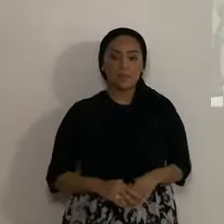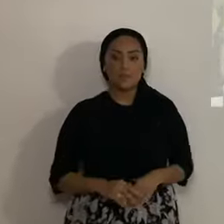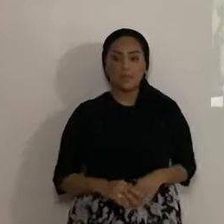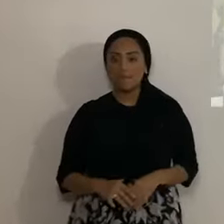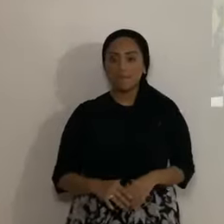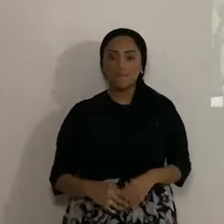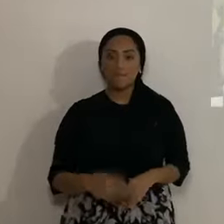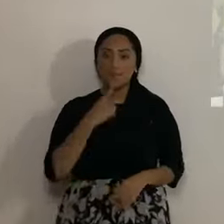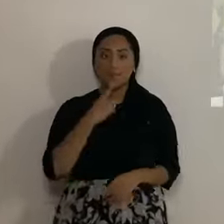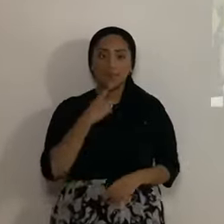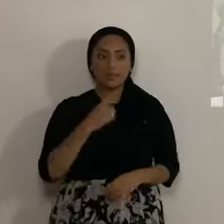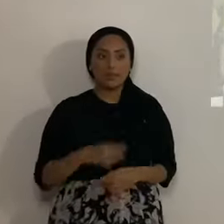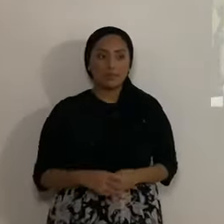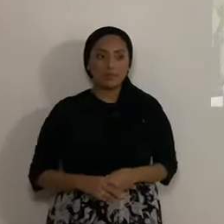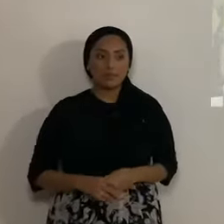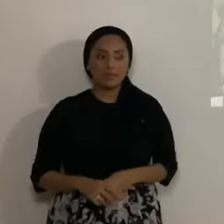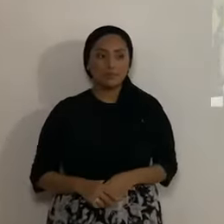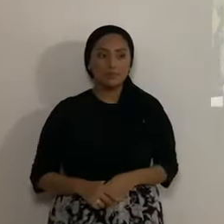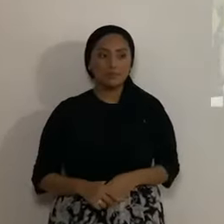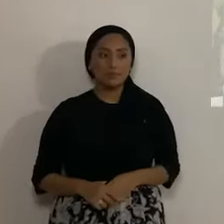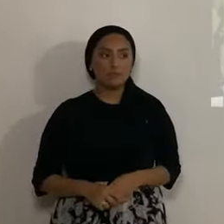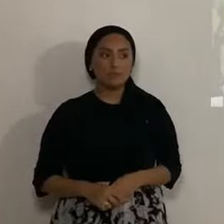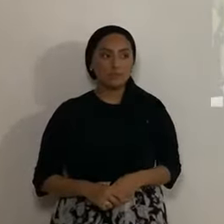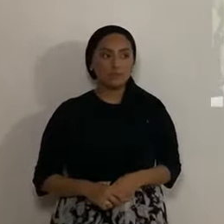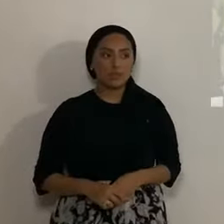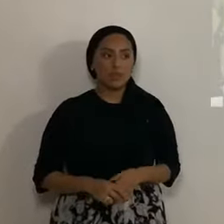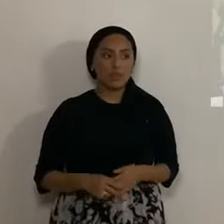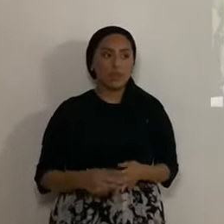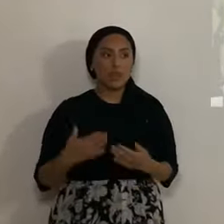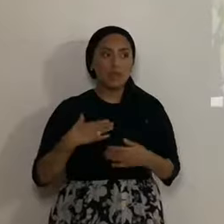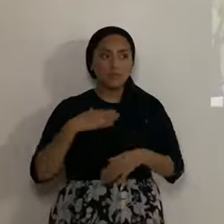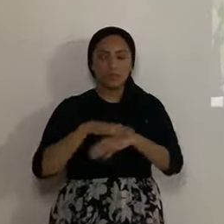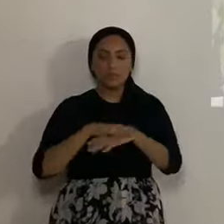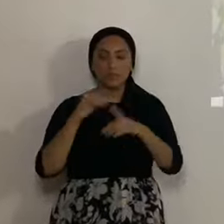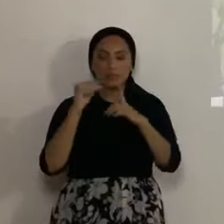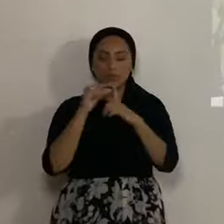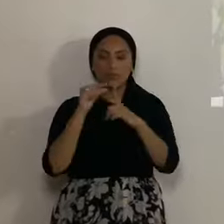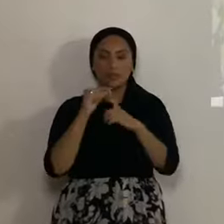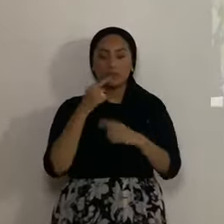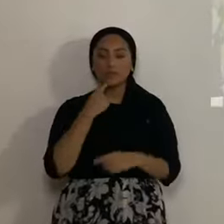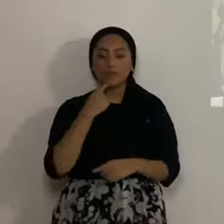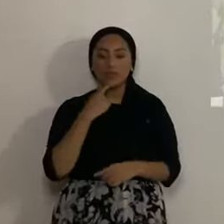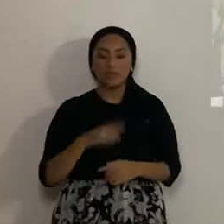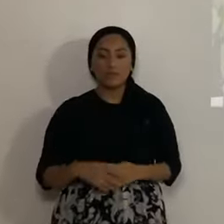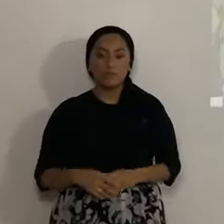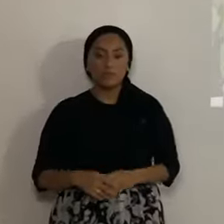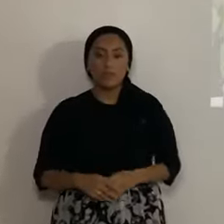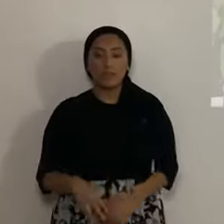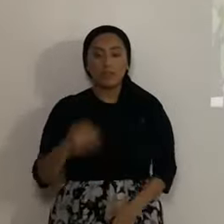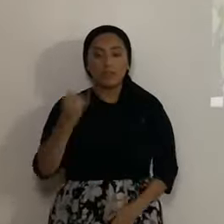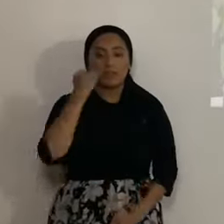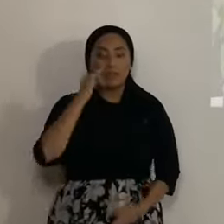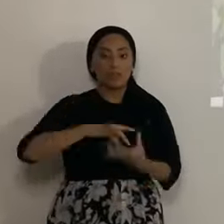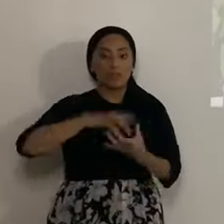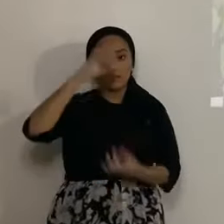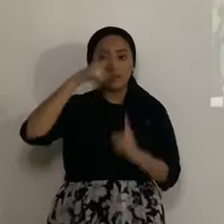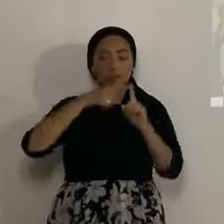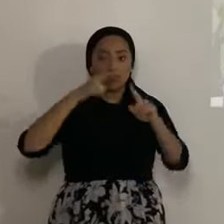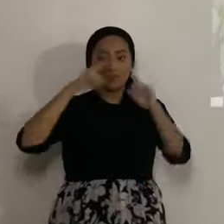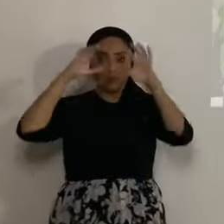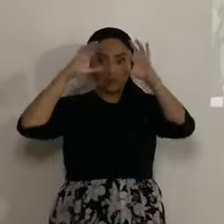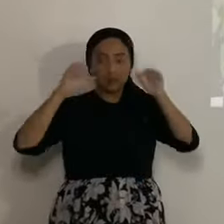Dice, aunque está en minúscula, dice así, si el espíritu del príncipe